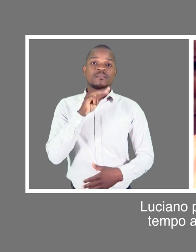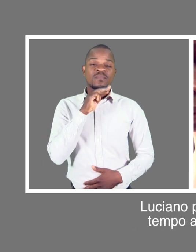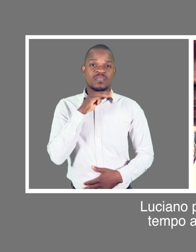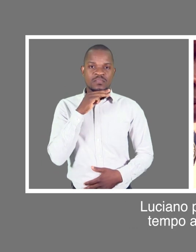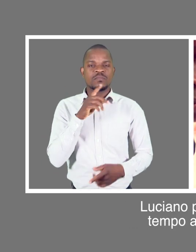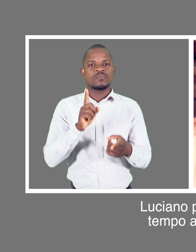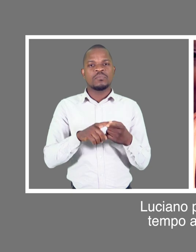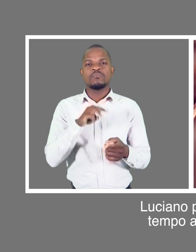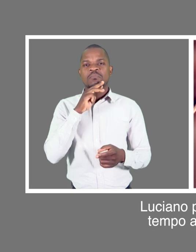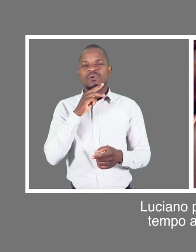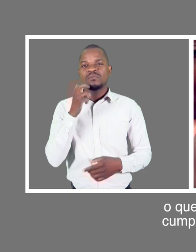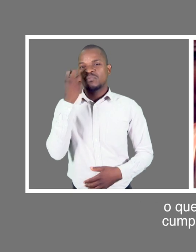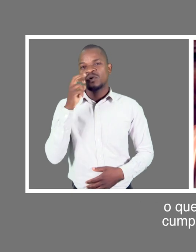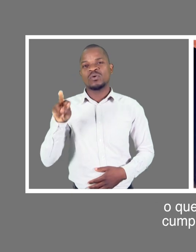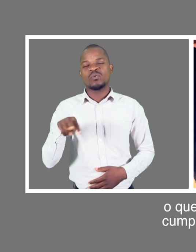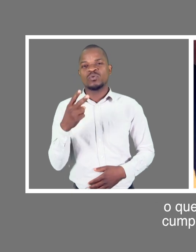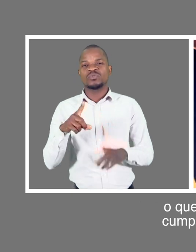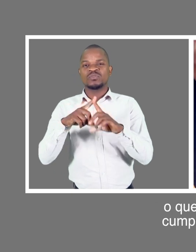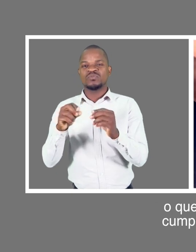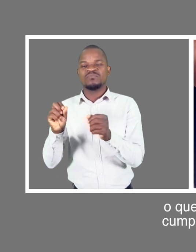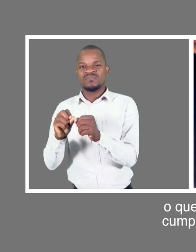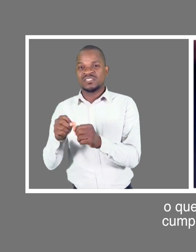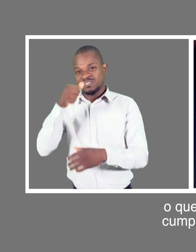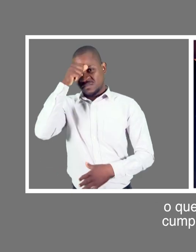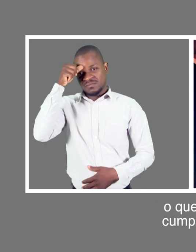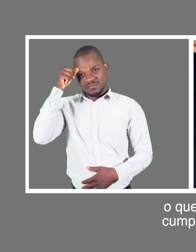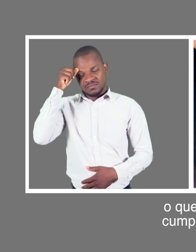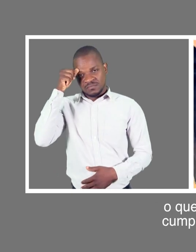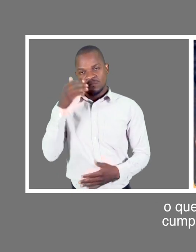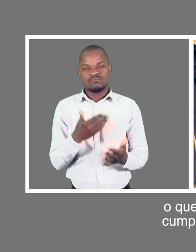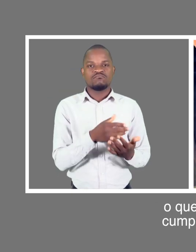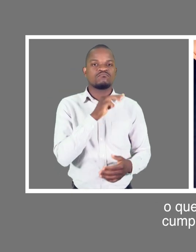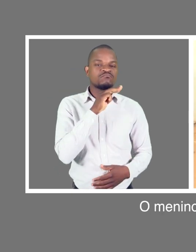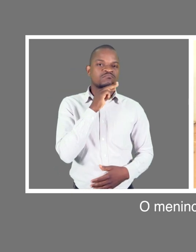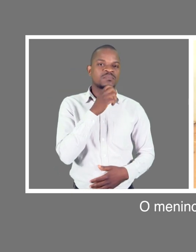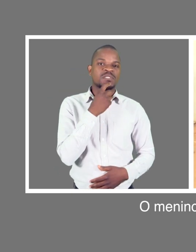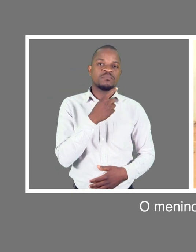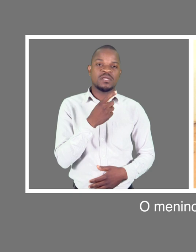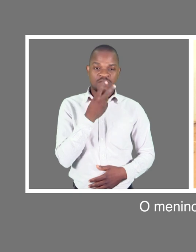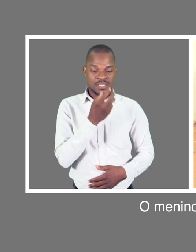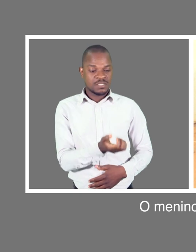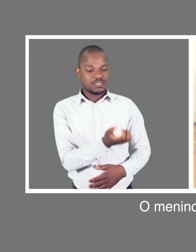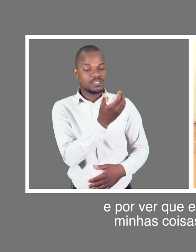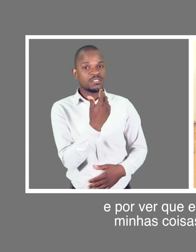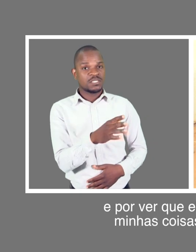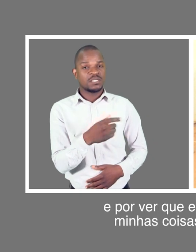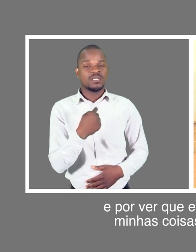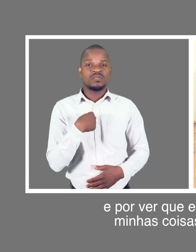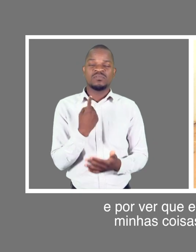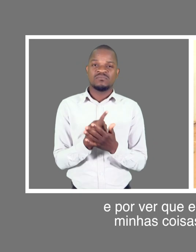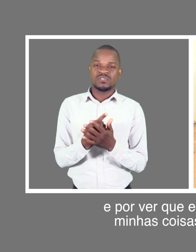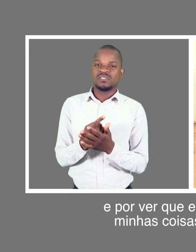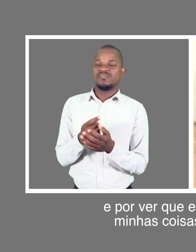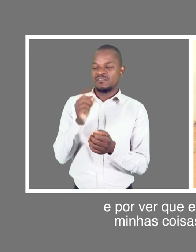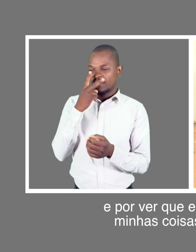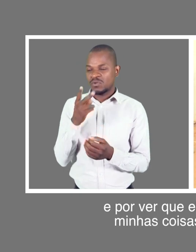tempo ao colo da sua mãe, o que dificulta que ela cumpra com outras tarefas. O menino, ele sempre fica no colo. E por ver